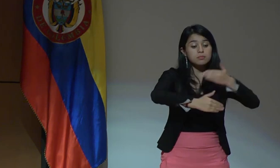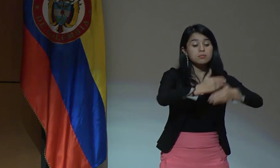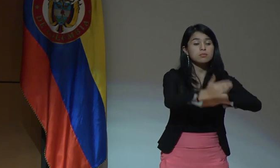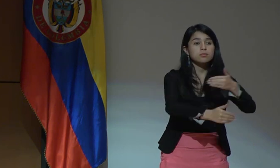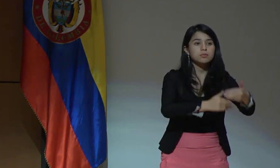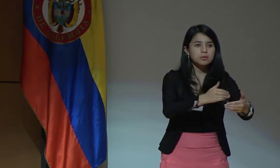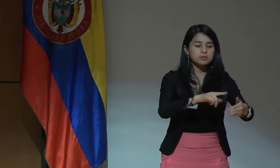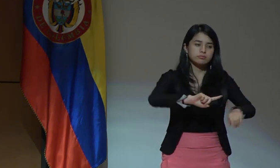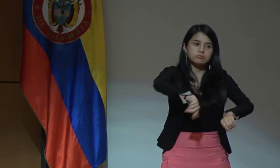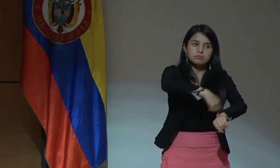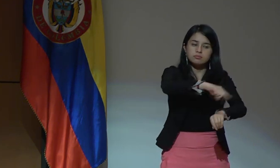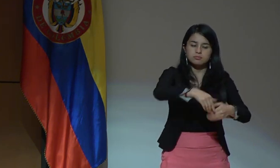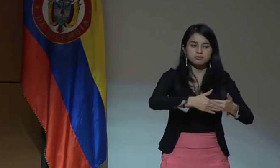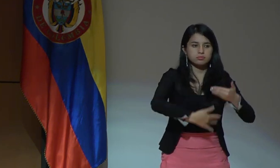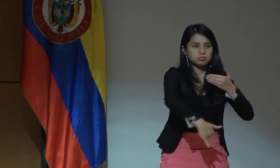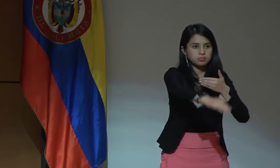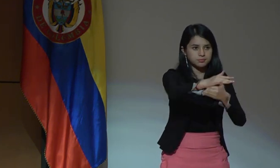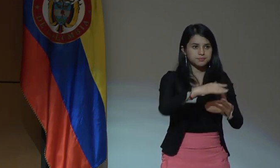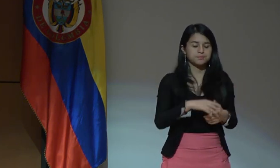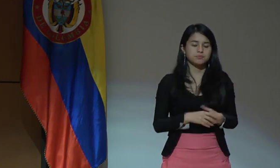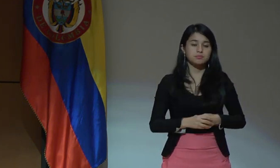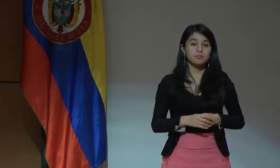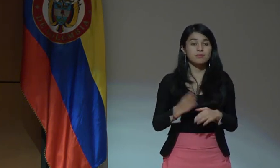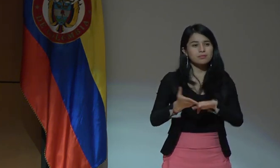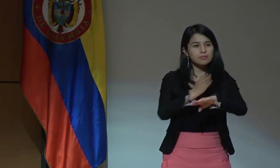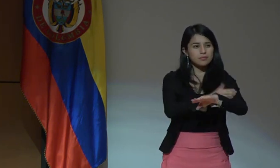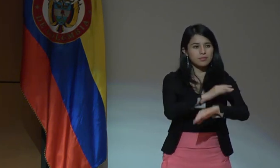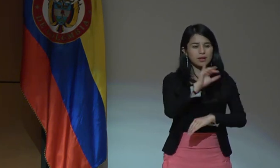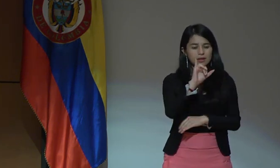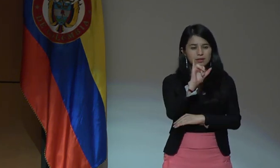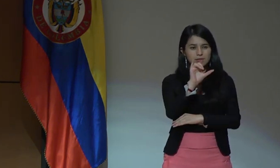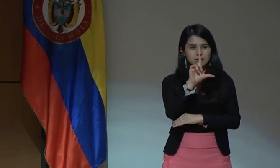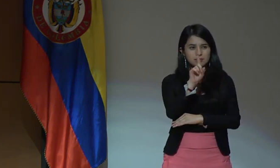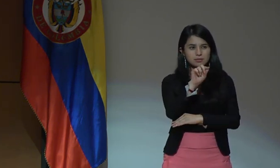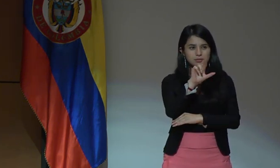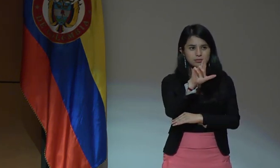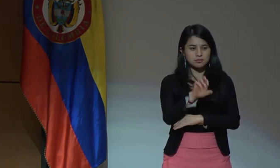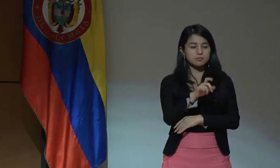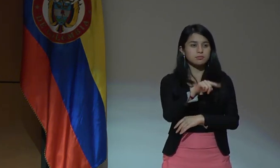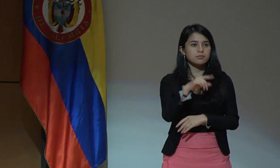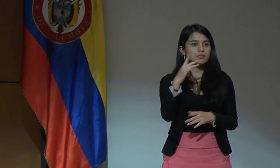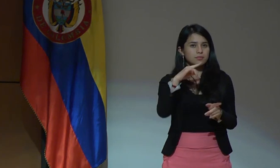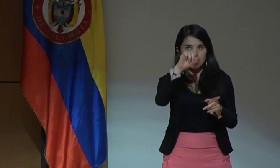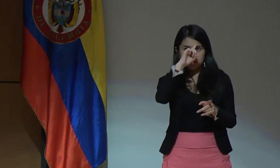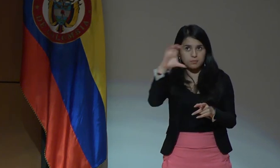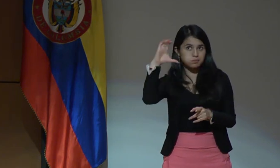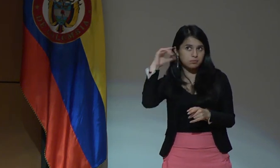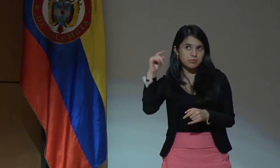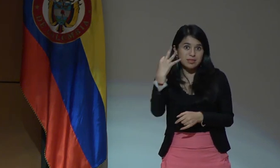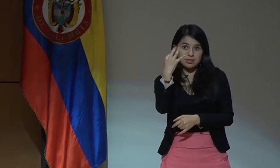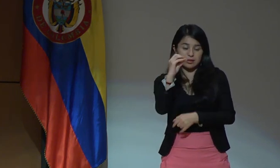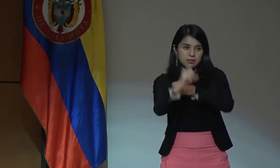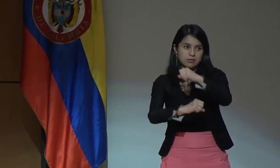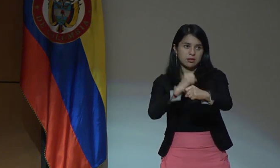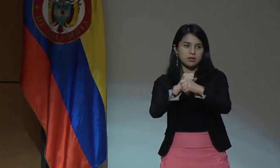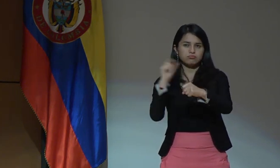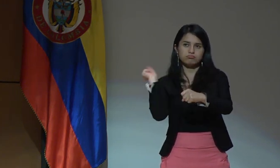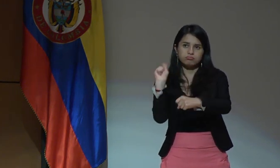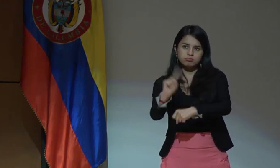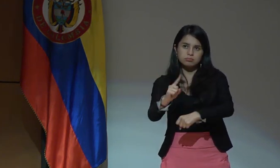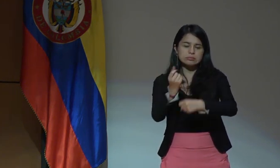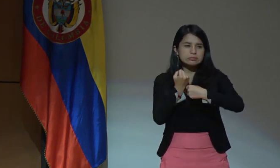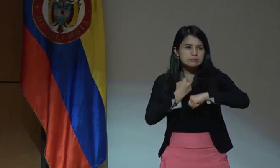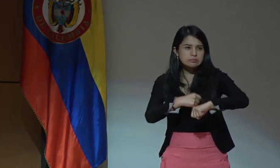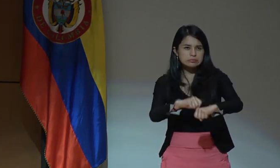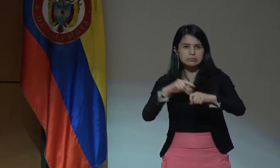muy largo plazo. Como contaba Ilse, en Alemania tomó 3 décadas para atreverse a